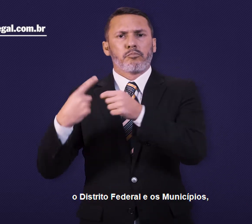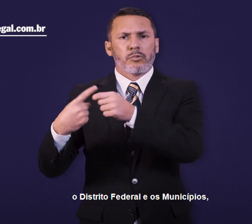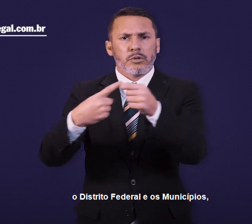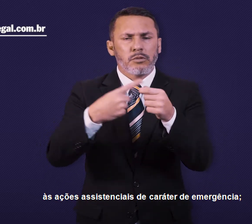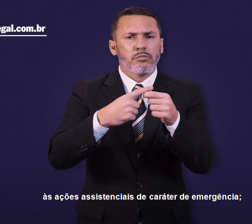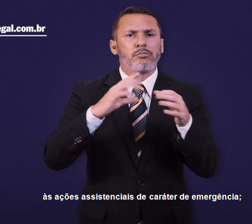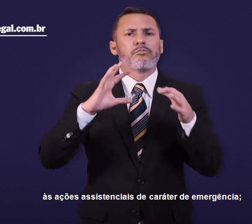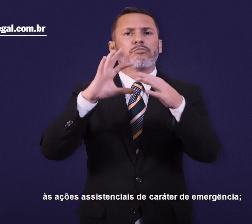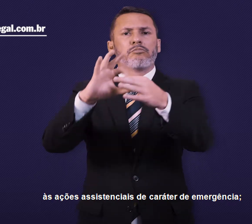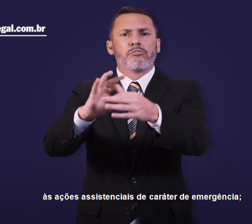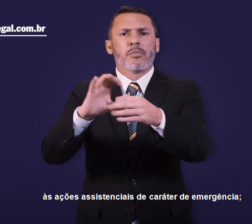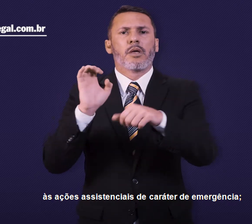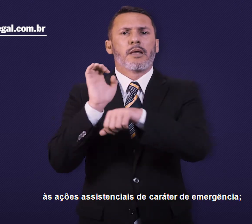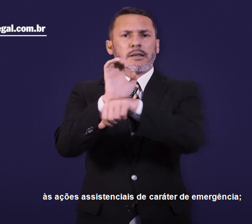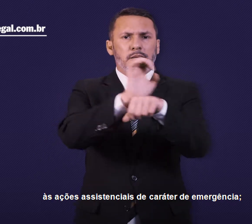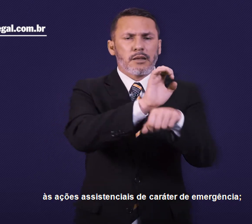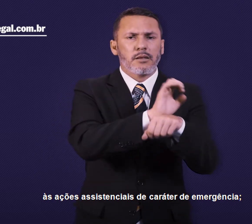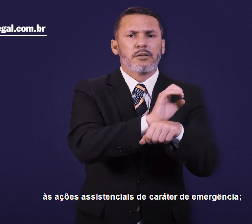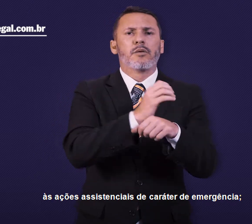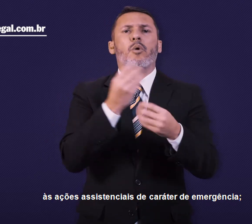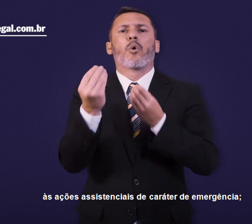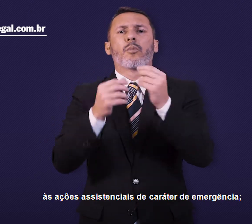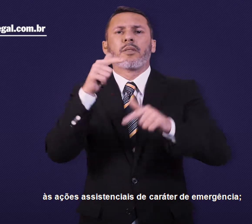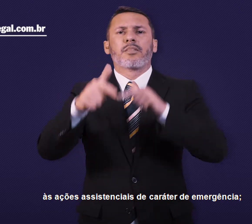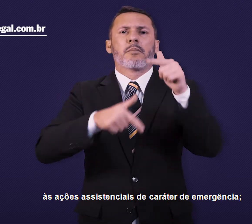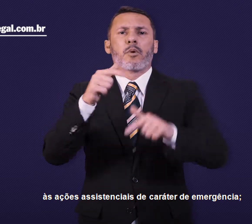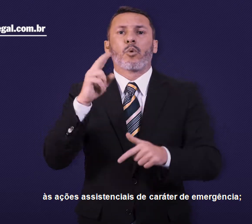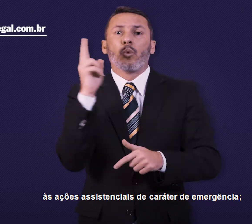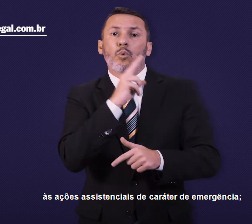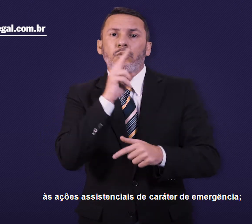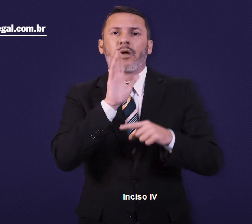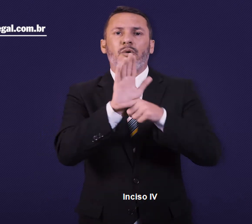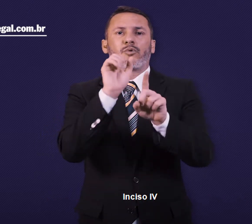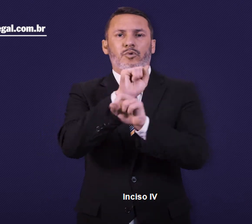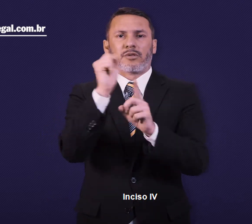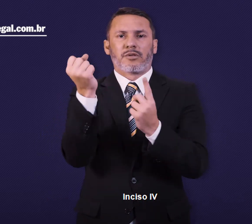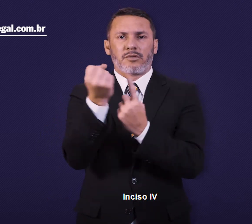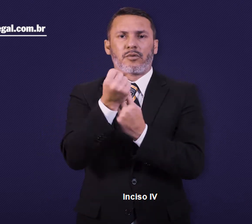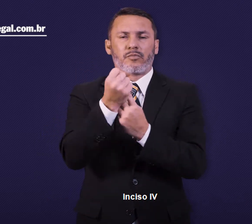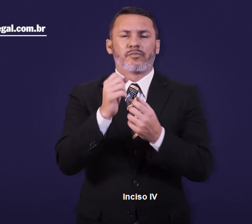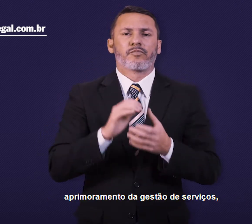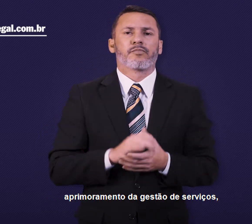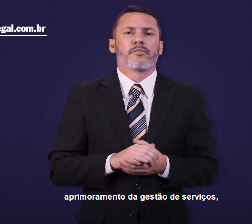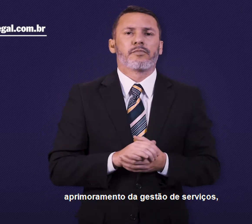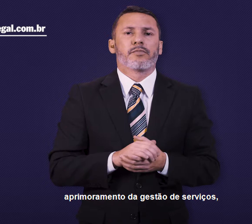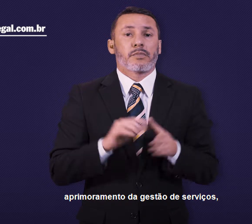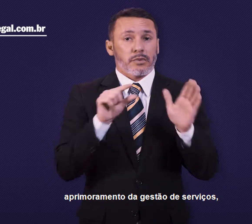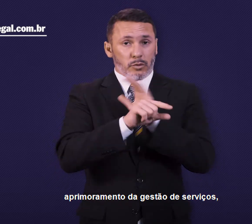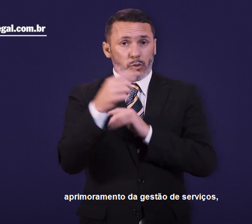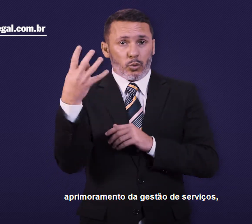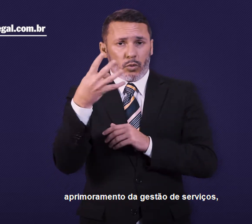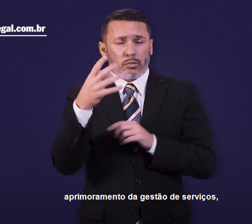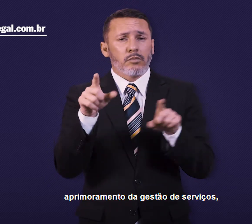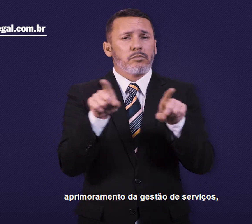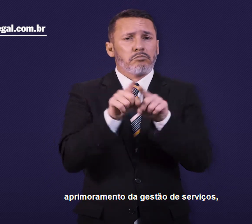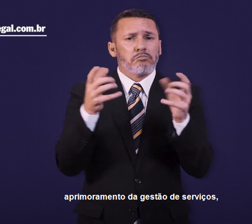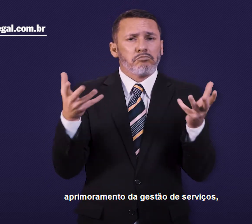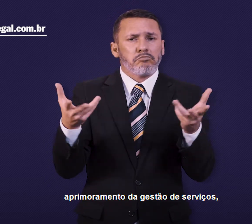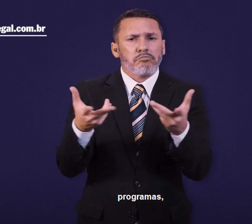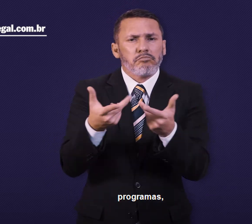municípios às ações assistenciais de caráter de emergência. Inciso 4. Aprimoramento da gestão de serviços,